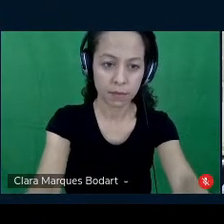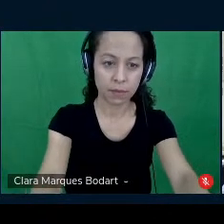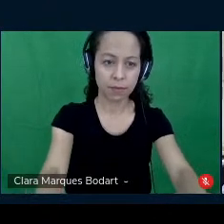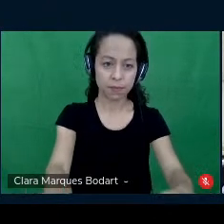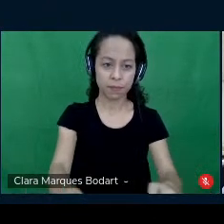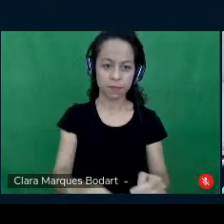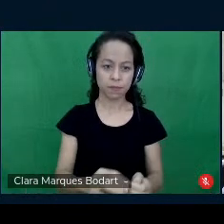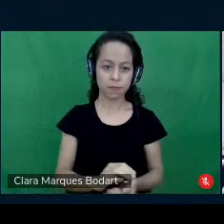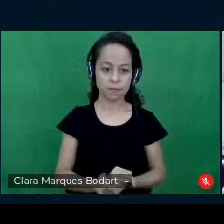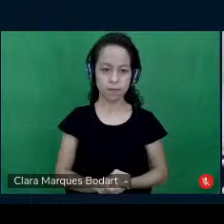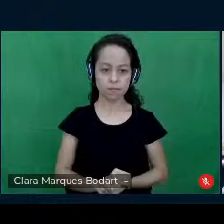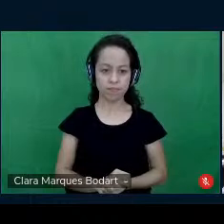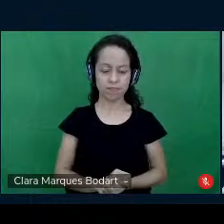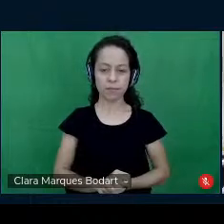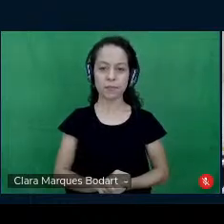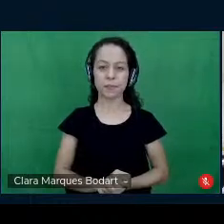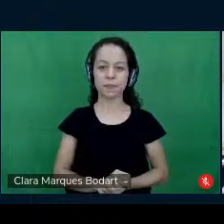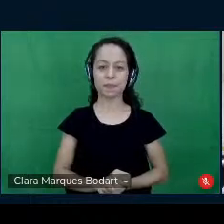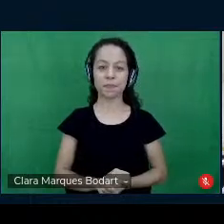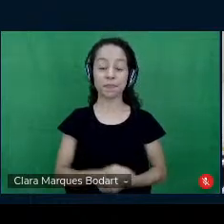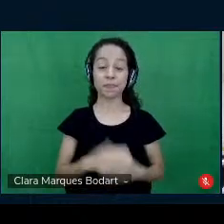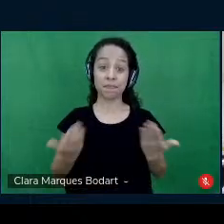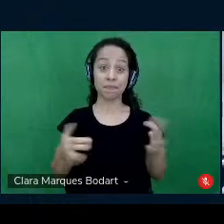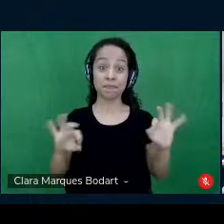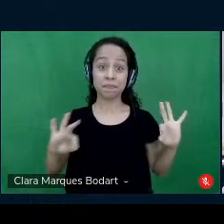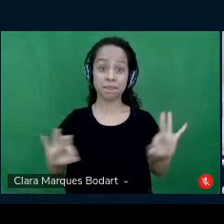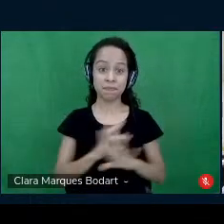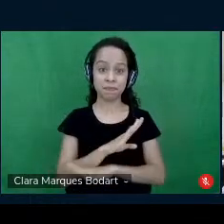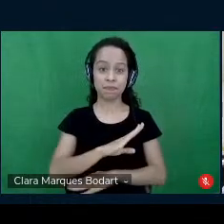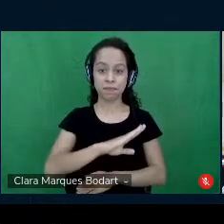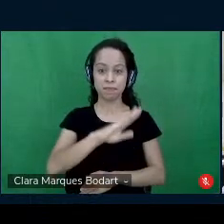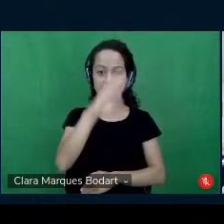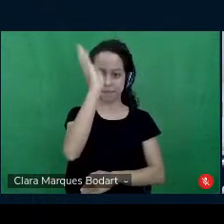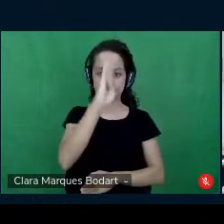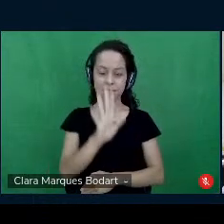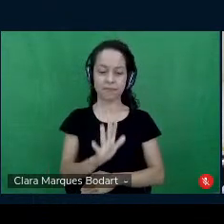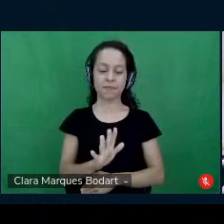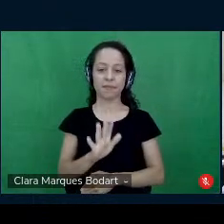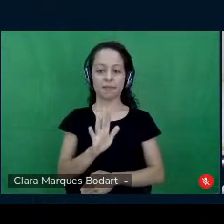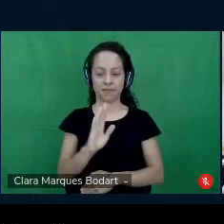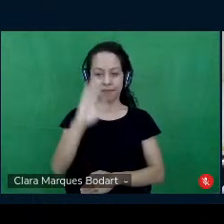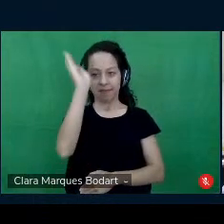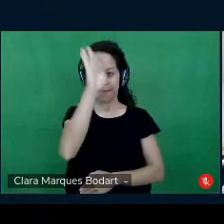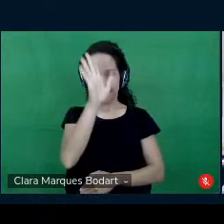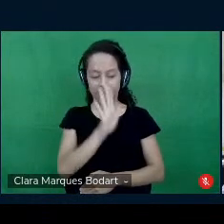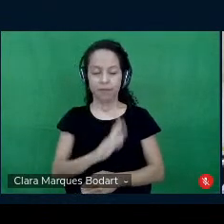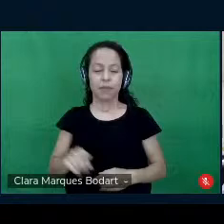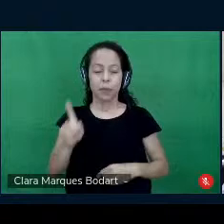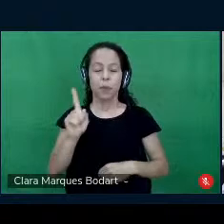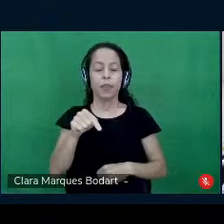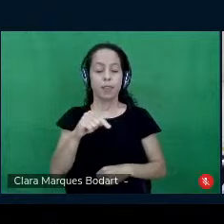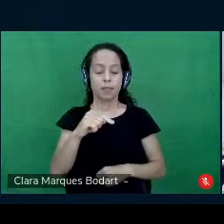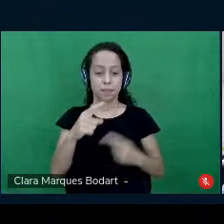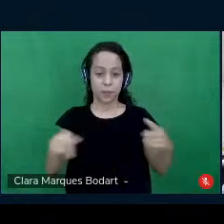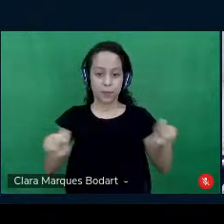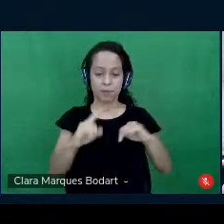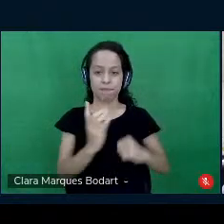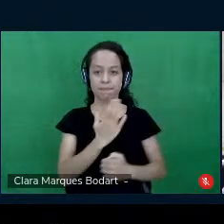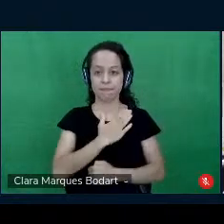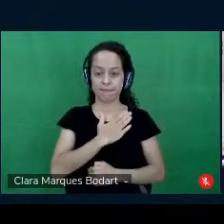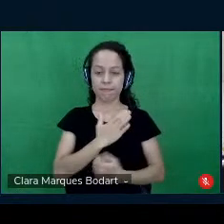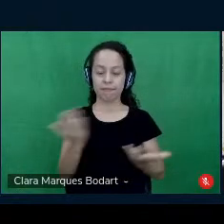Ok, após então a execução do hino nacional brasileiro, convidamos agora a professora Poliana dos Santos, que é coordenadora geral do programa